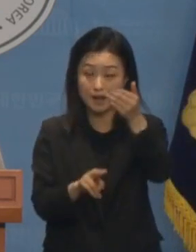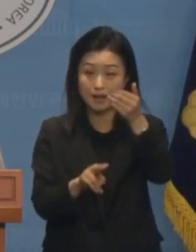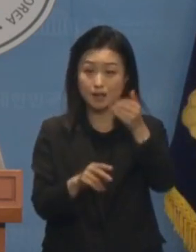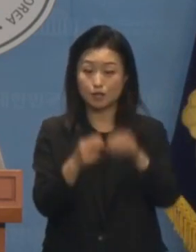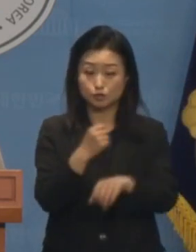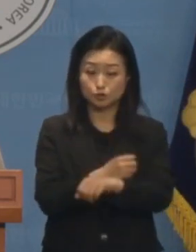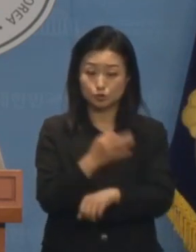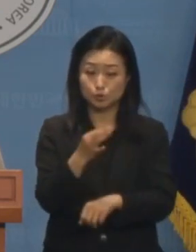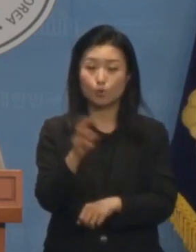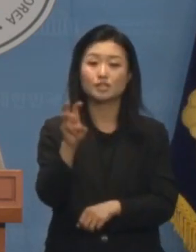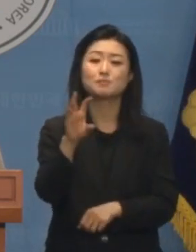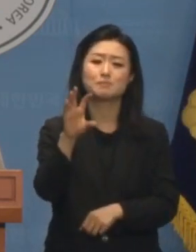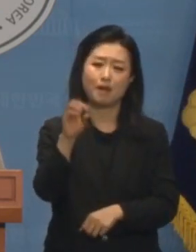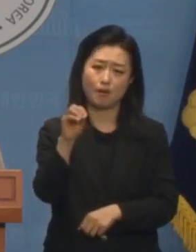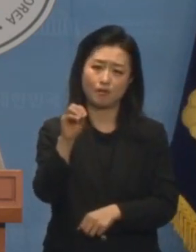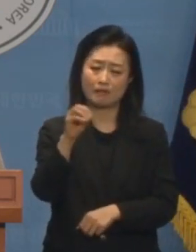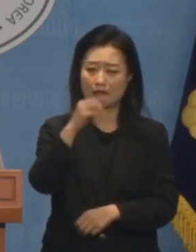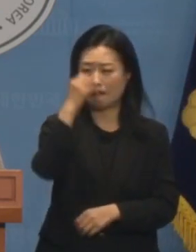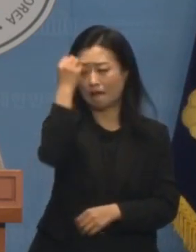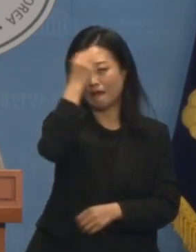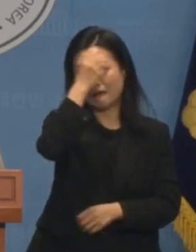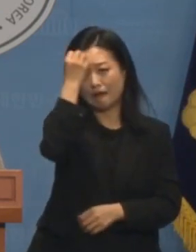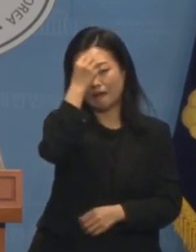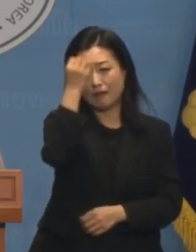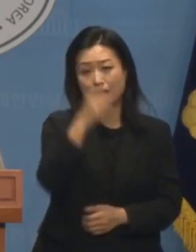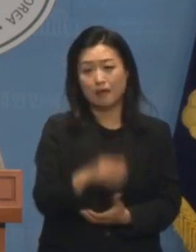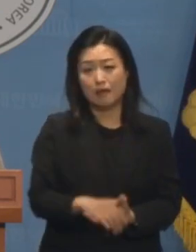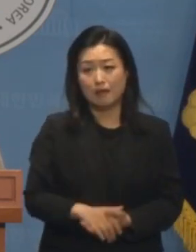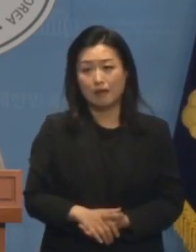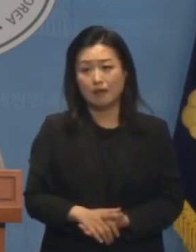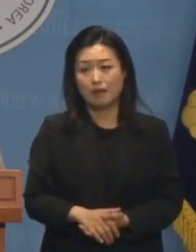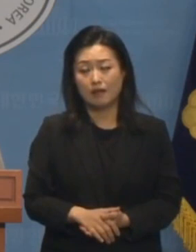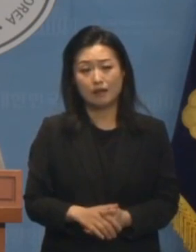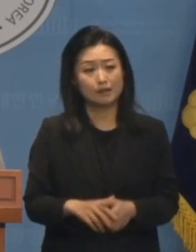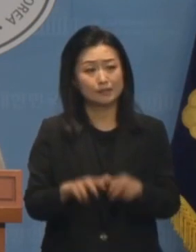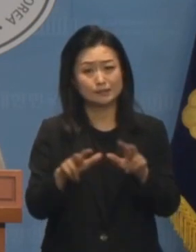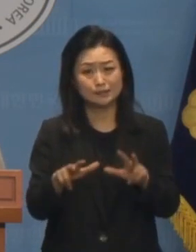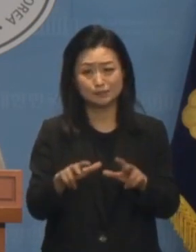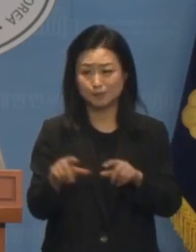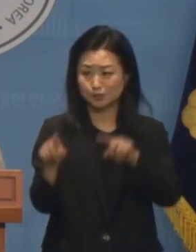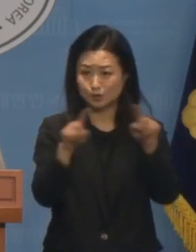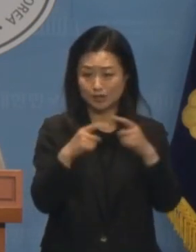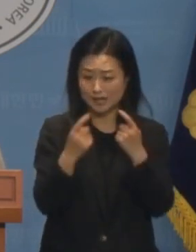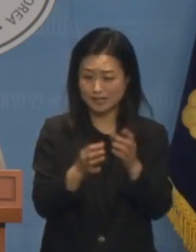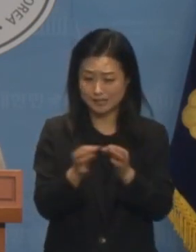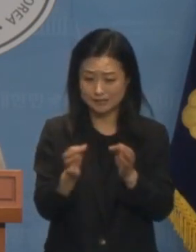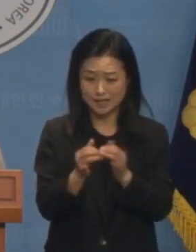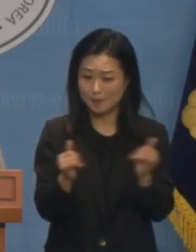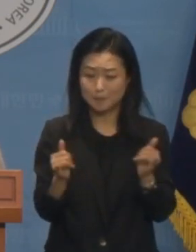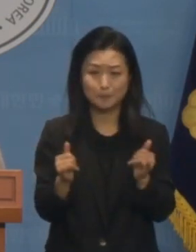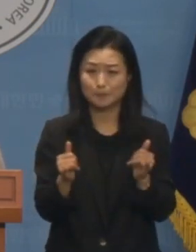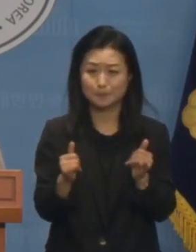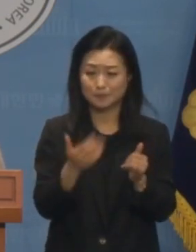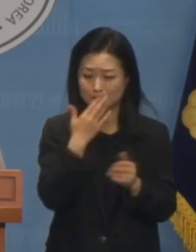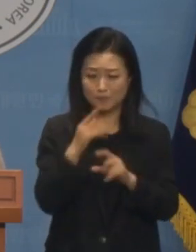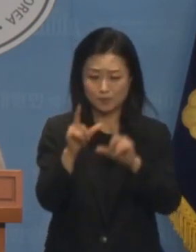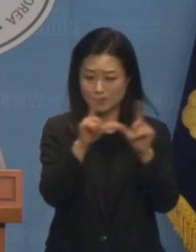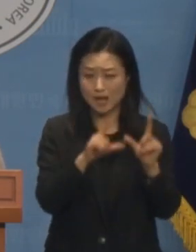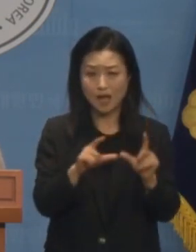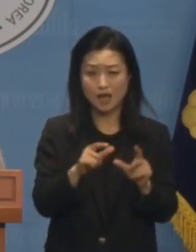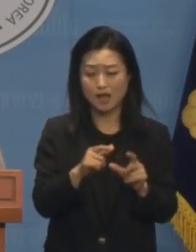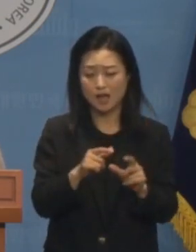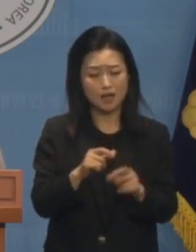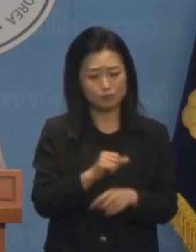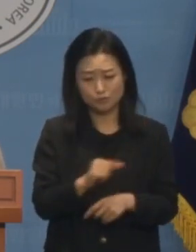부담금이 30만 원에 가깝게 떼어가는 지금의 이 상황은 전국의 자영업자들의 생계가 걸린